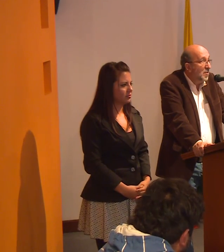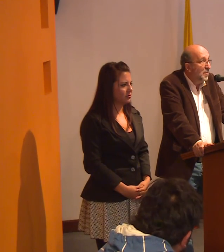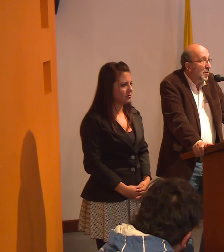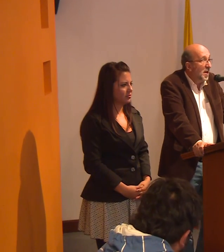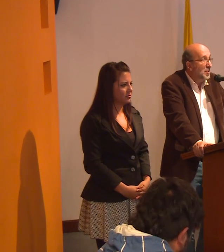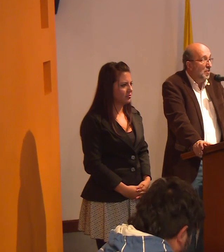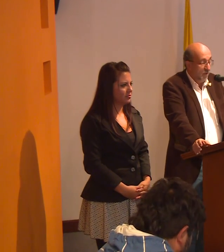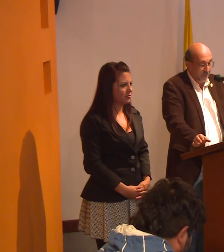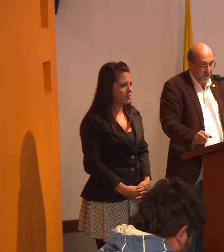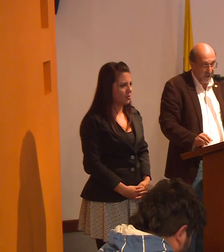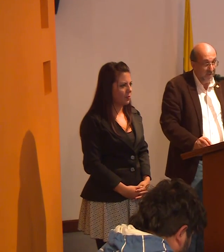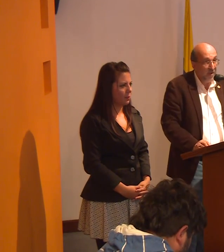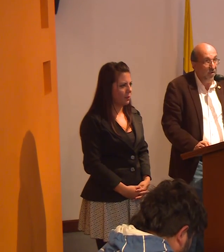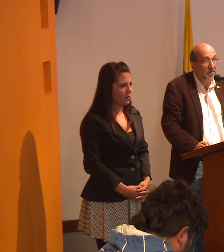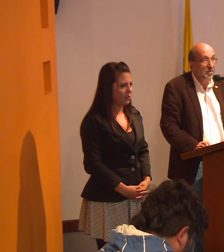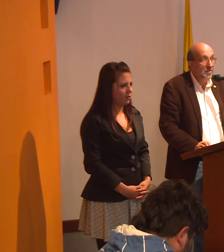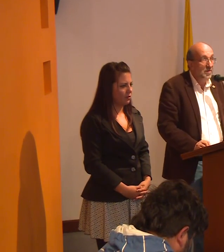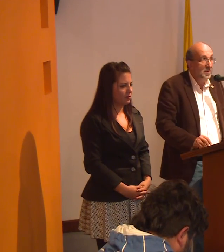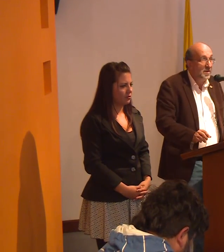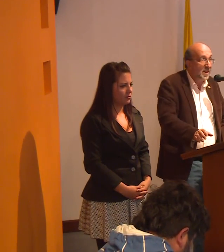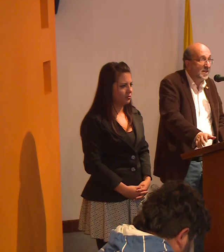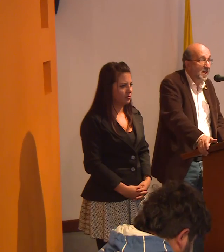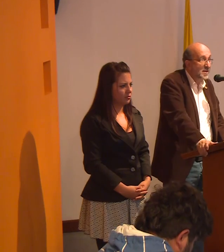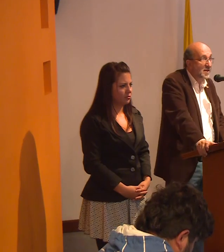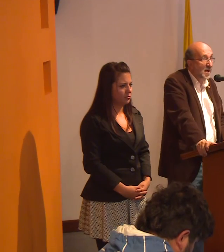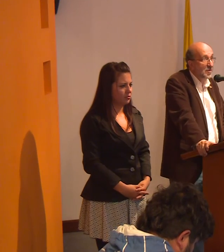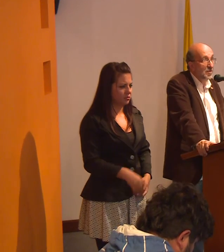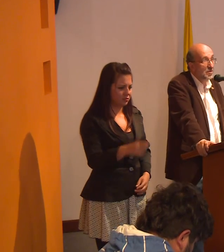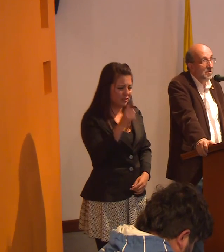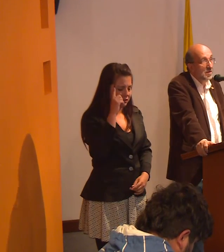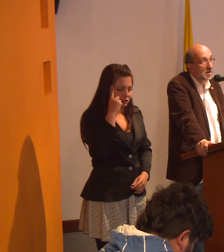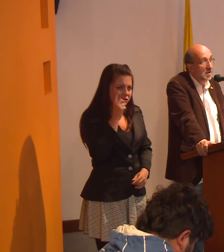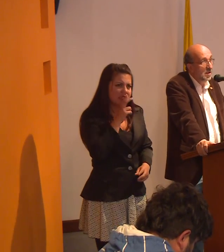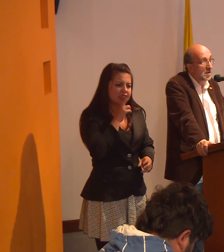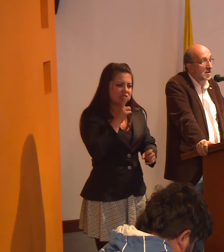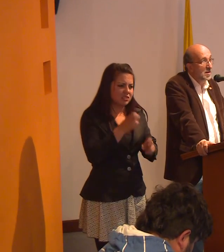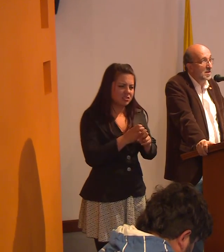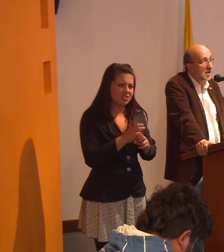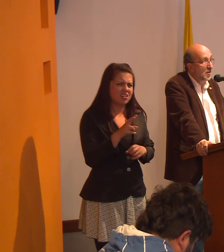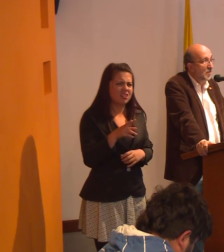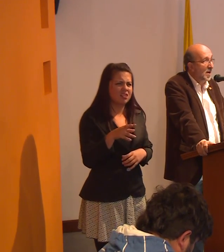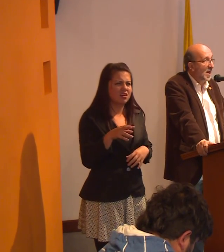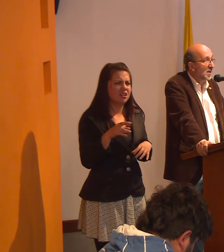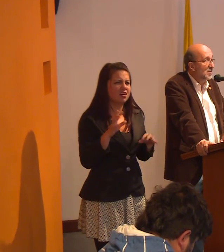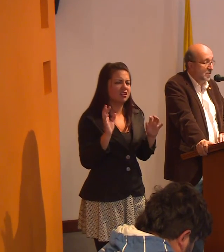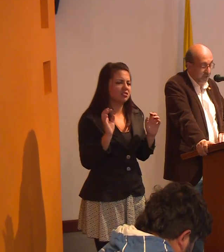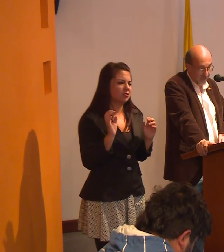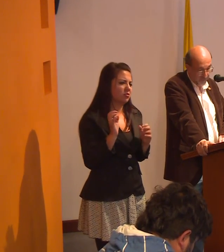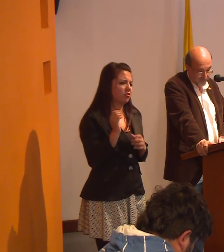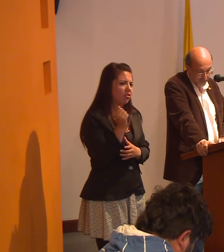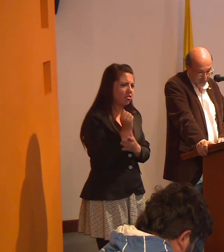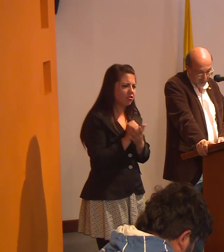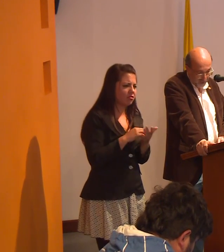Pero que no por ello debemos desalentarnos ni